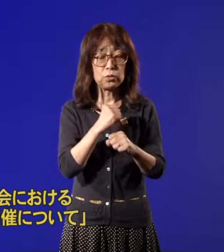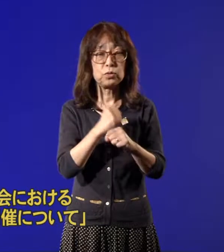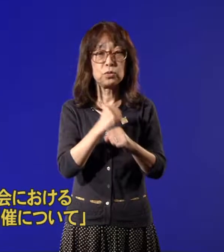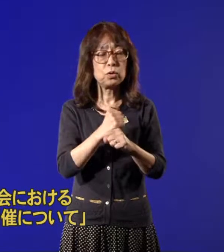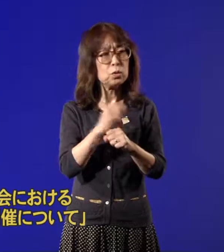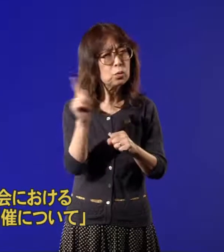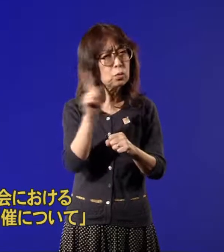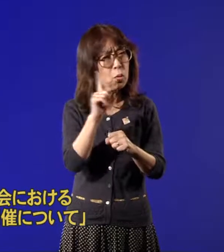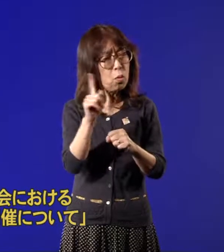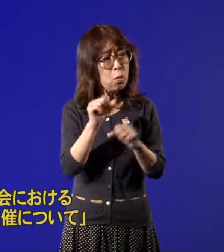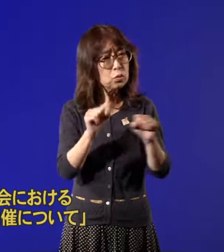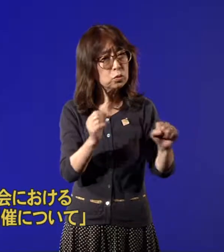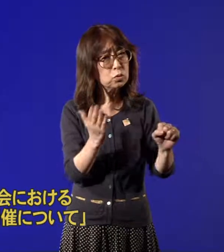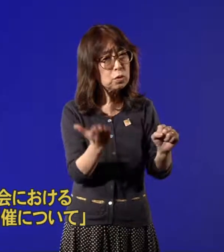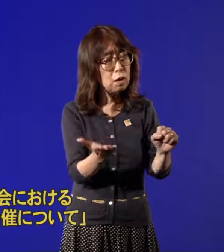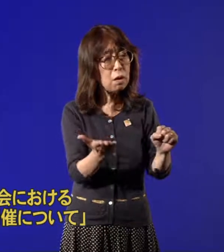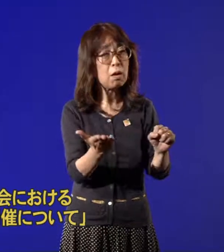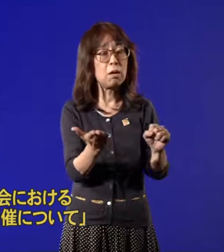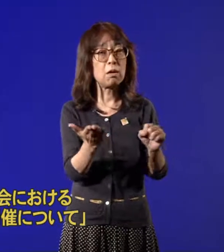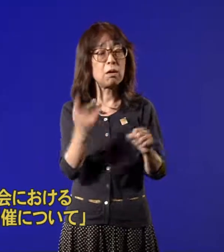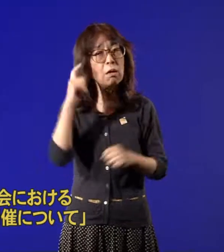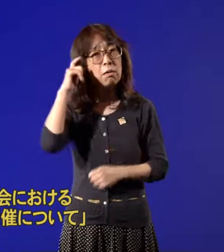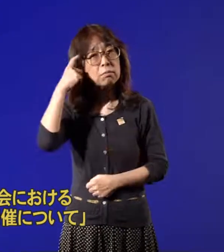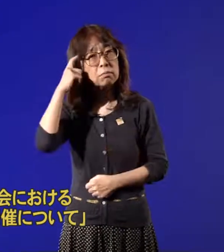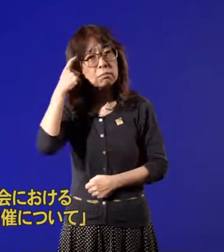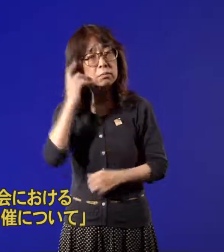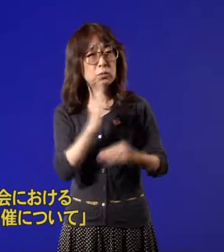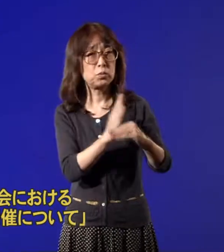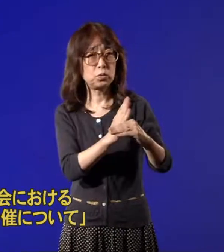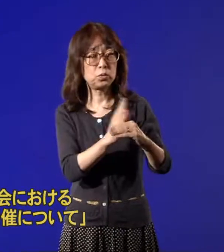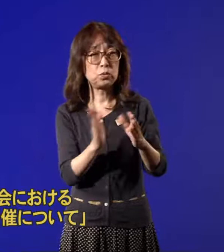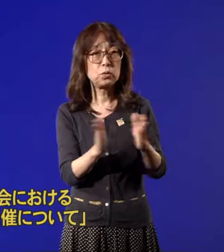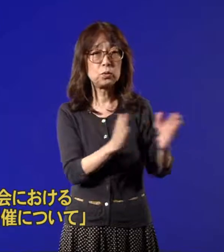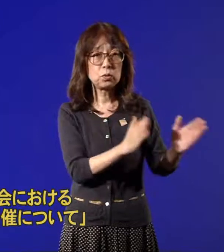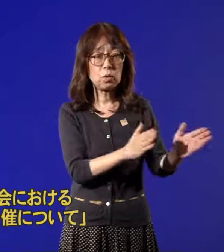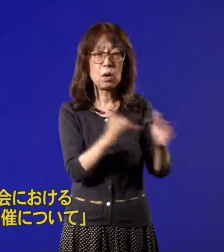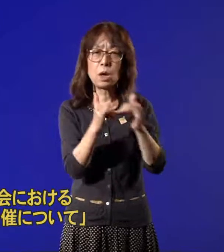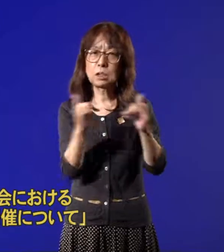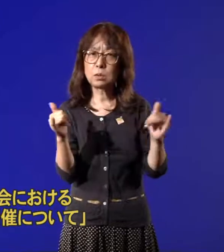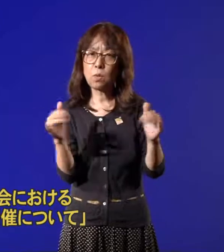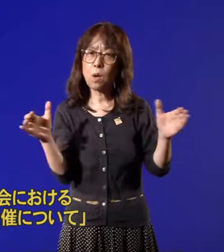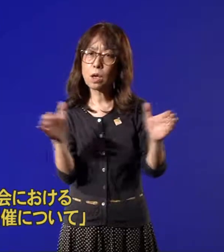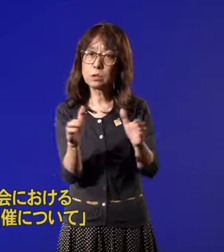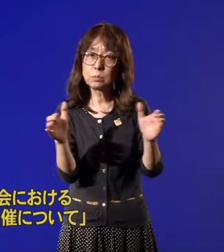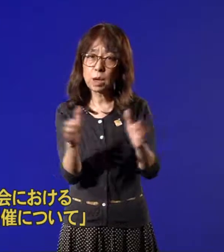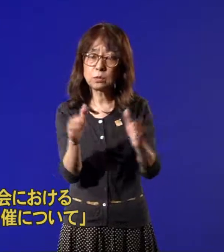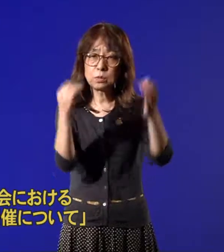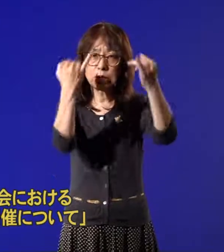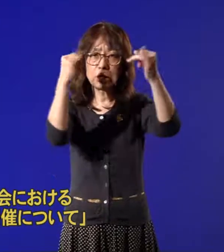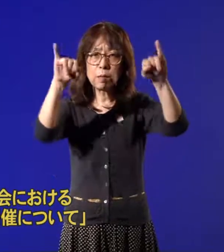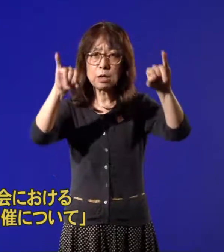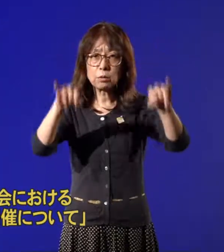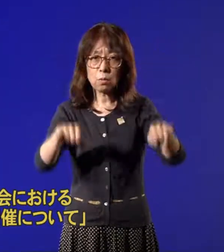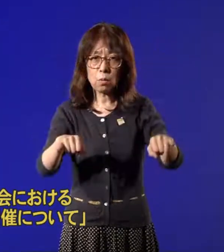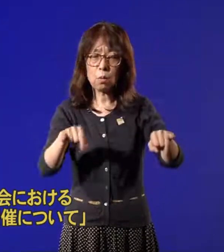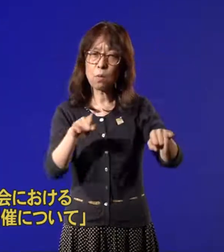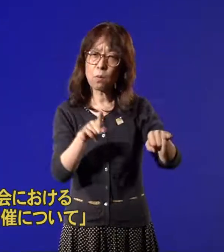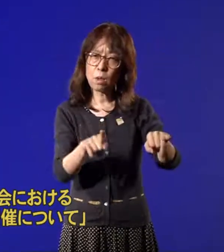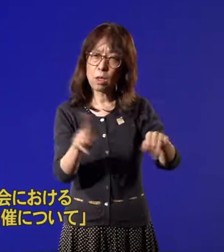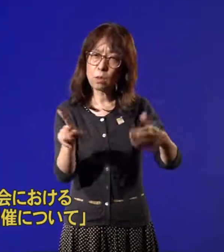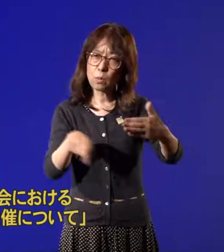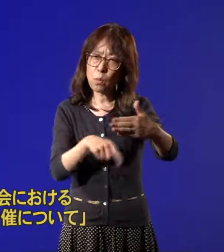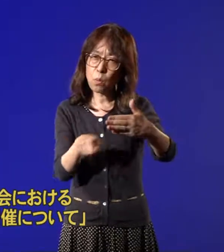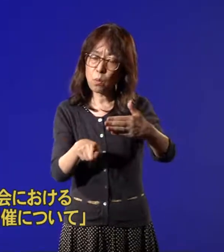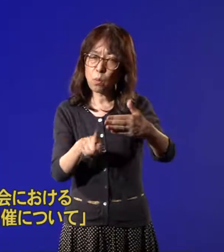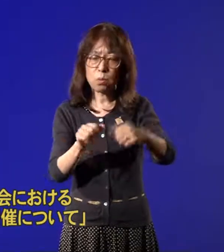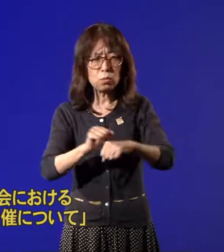のようにしていくのかというようなことからですね、あるいは、人が集まるようなイベントこういったようなものについてどうしていくのか